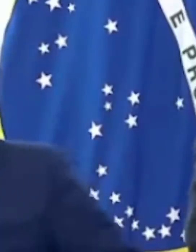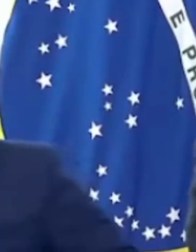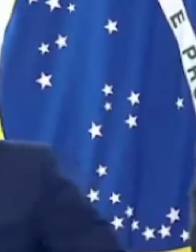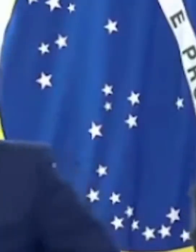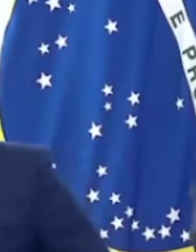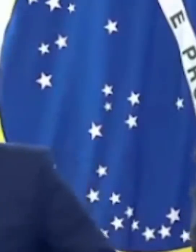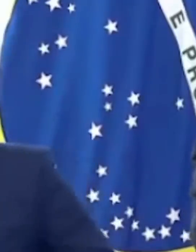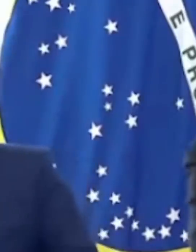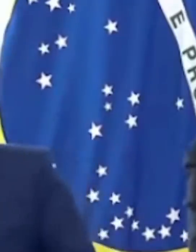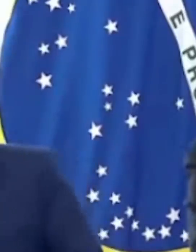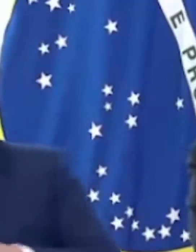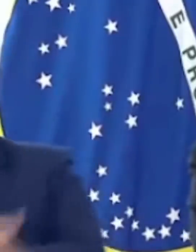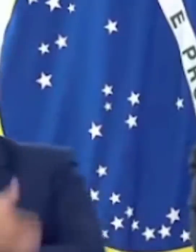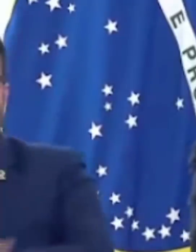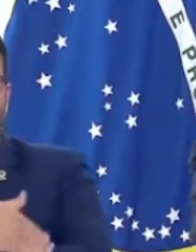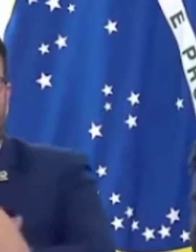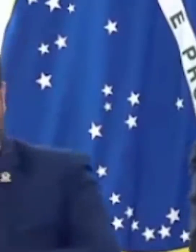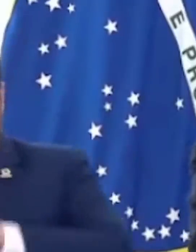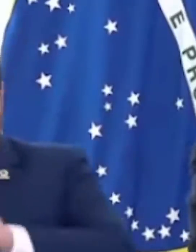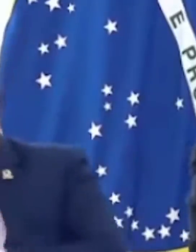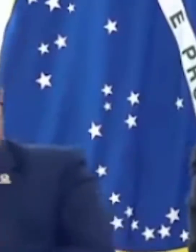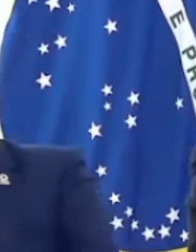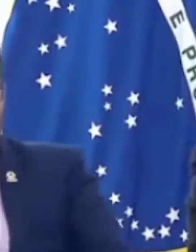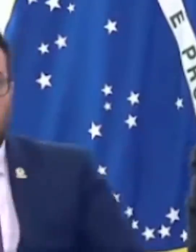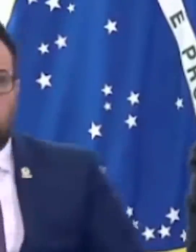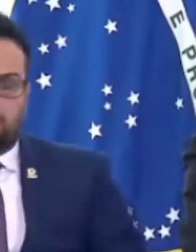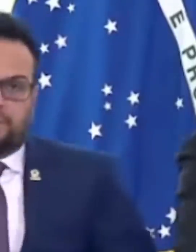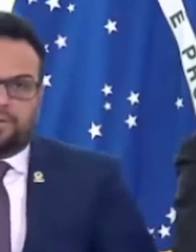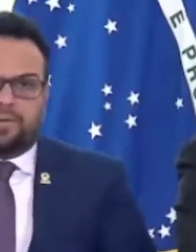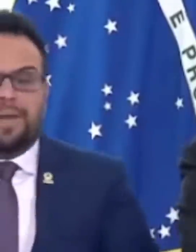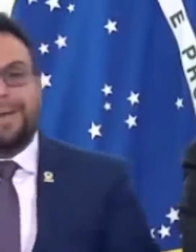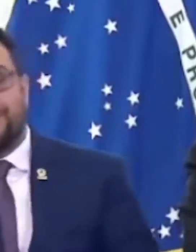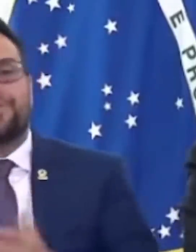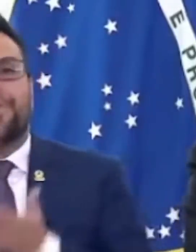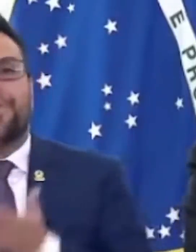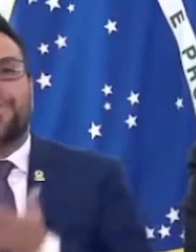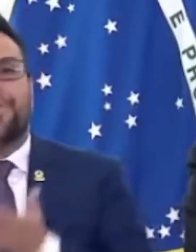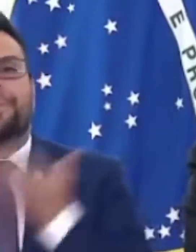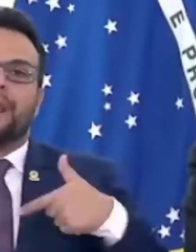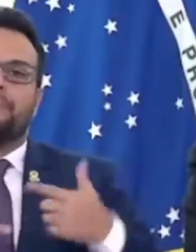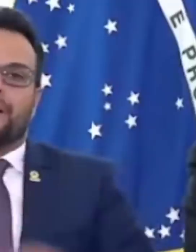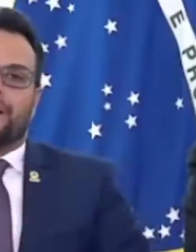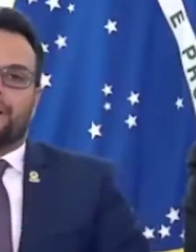ganha-pão, porque ele era um invisível, um autônomo. Que negócio é esse?